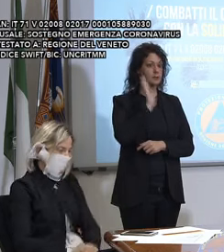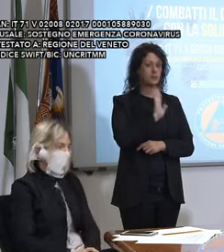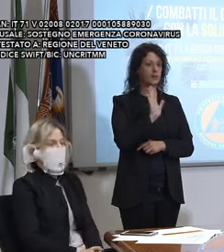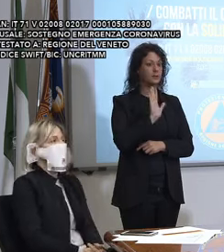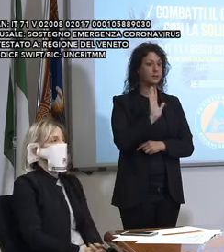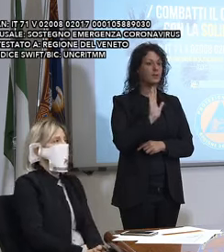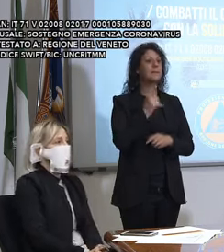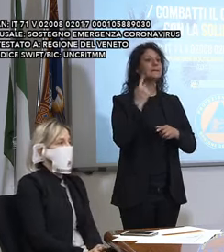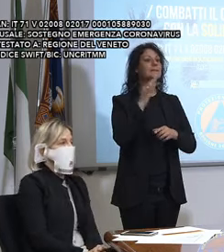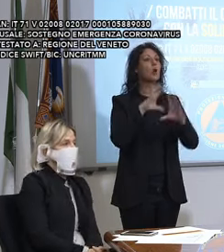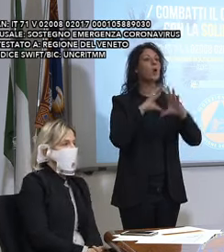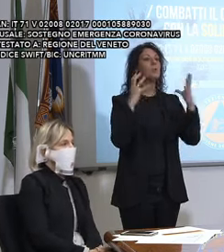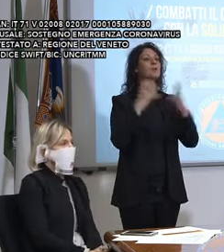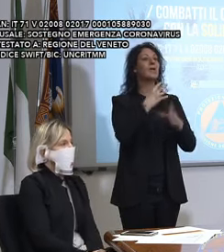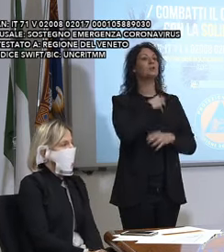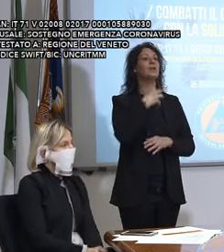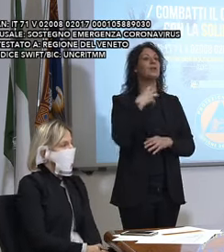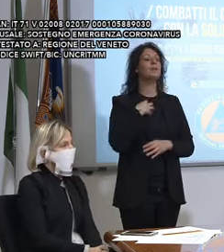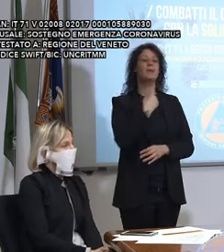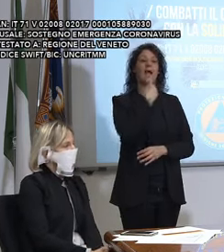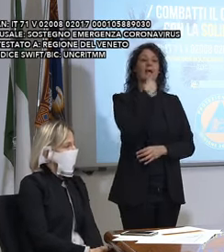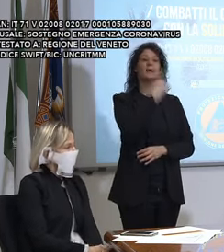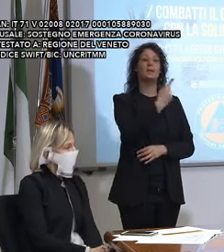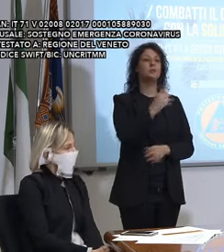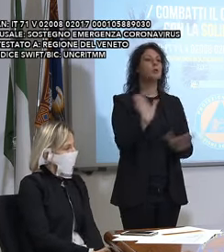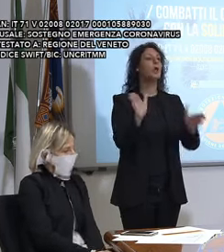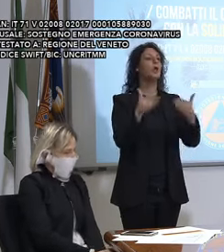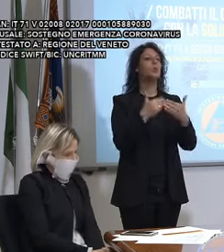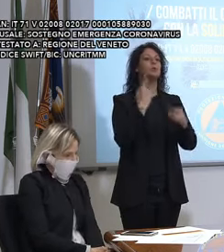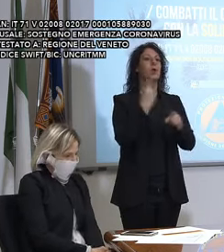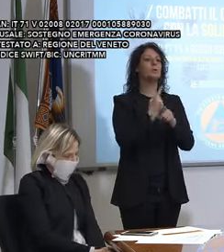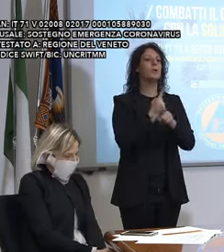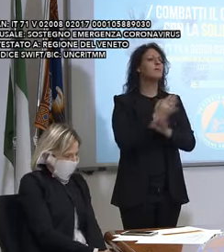aprire, non si apre. Poi ognuno si assume le proprie responsabilità.